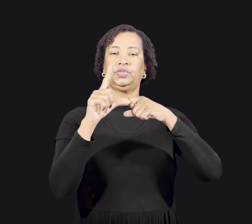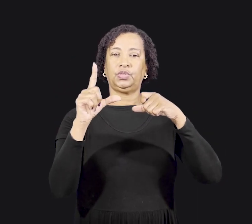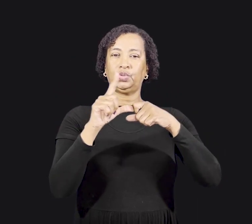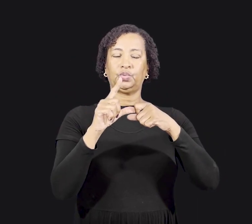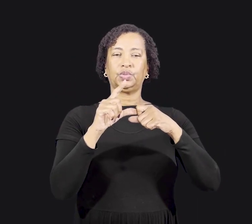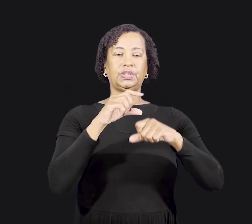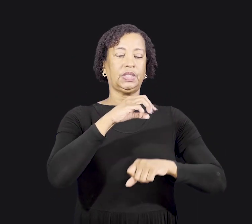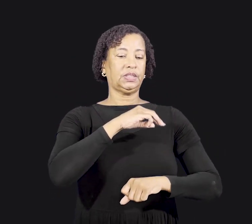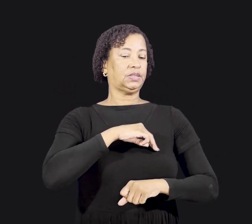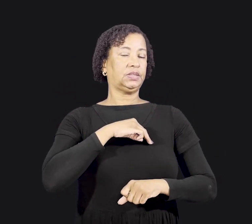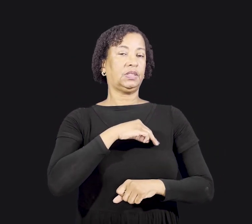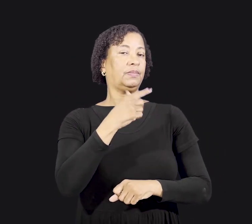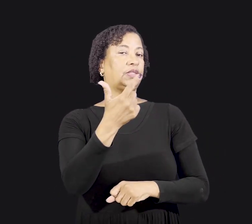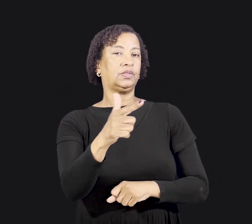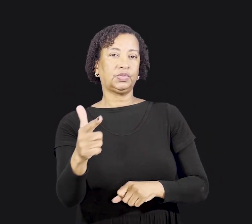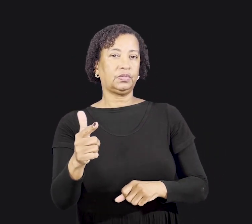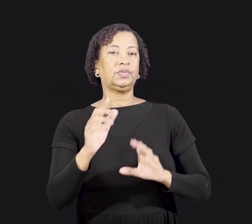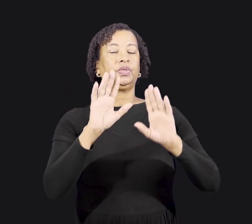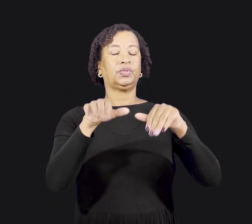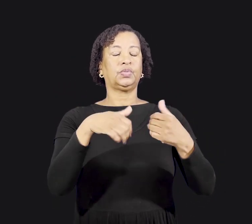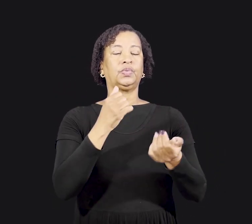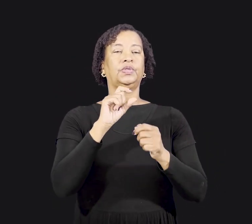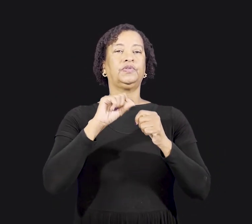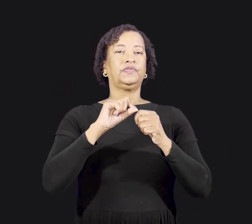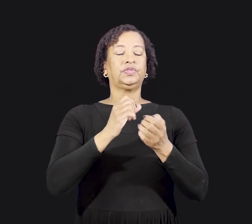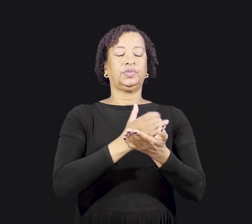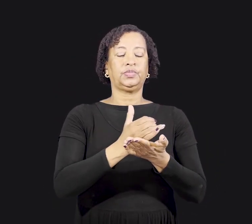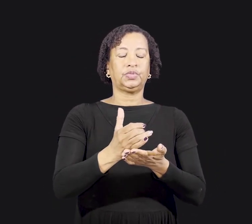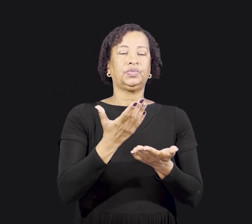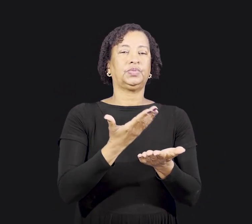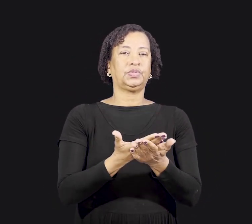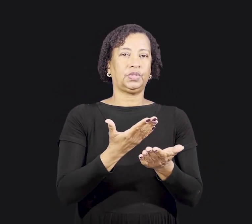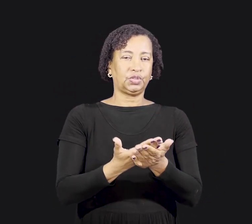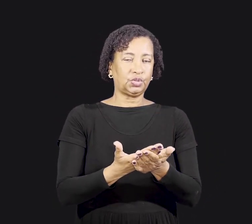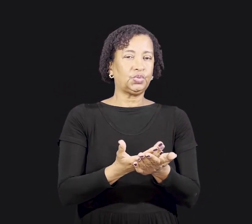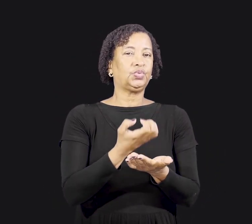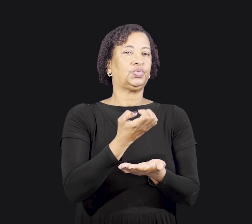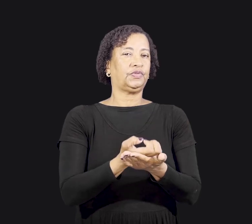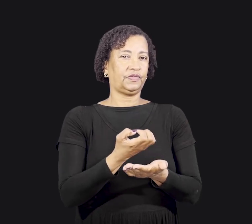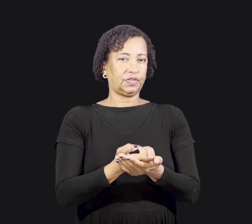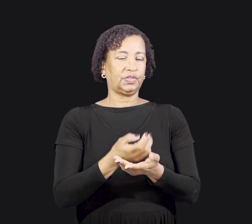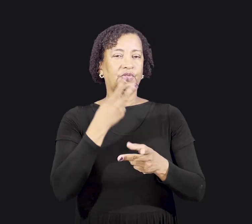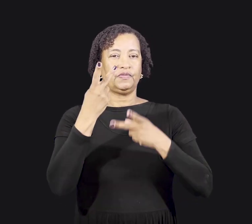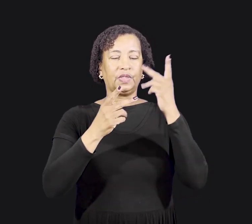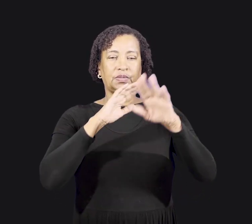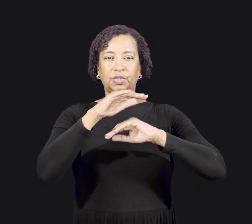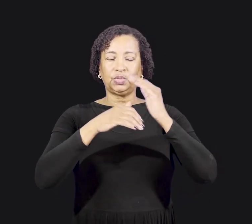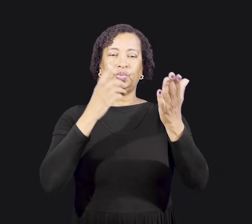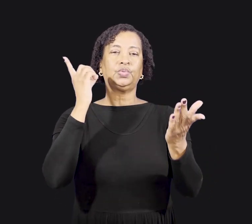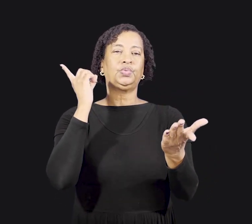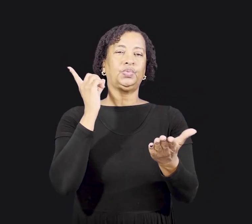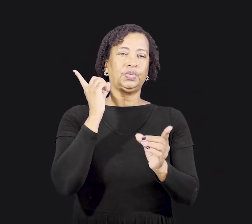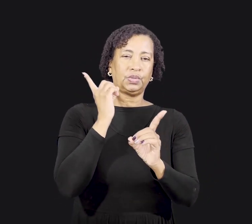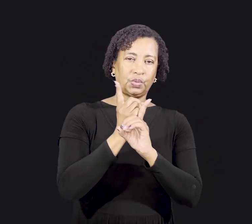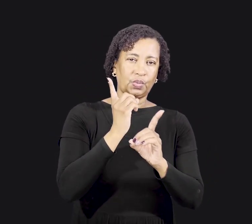não estão em Mateus. Quando fizemos a introdução ao estudo dos Evangelhos, comentei com você que tudo o que é encontrado em Mateus e em